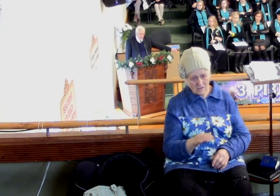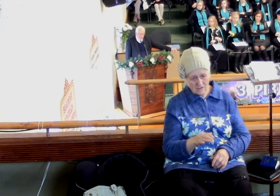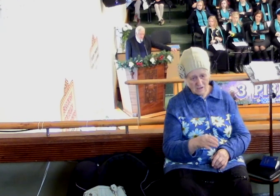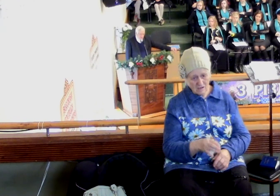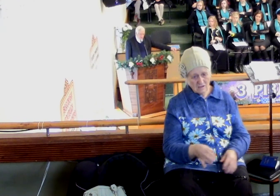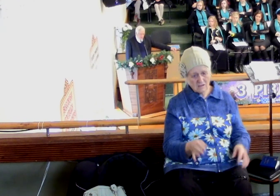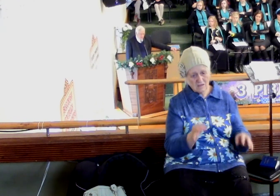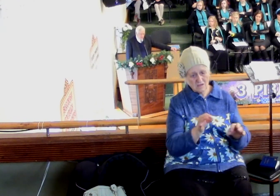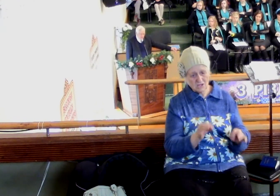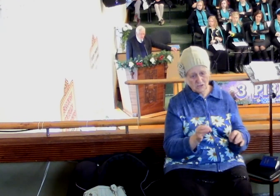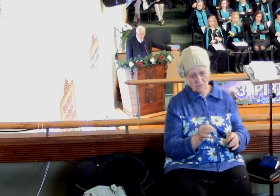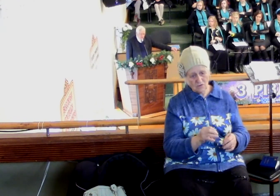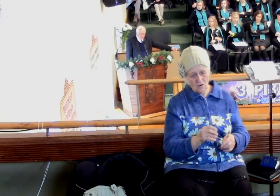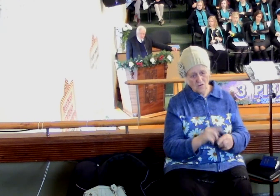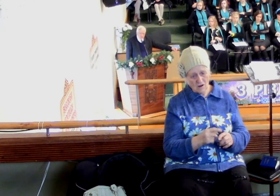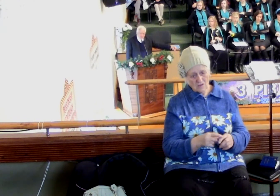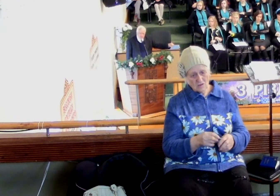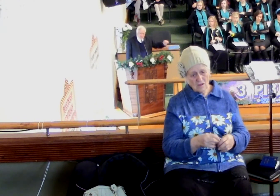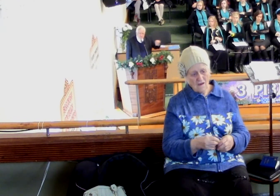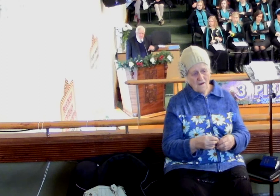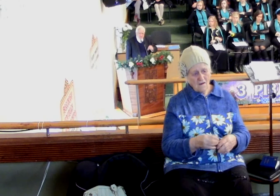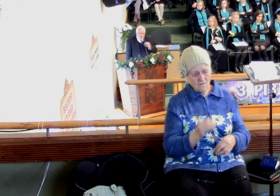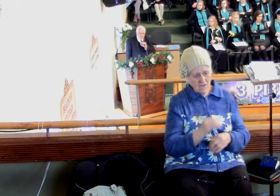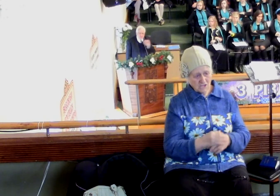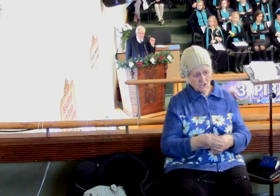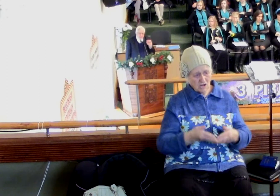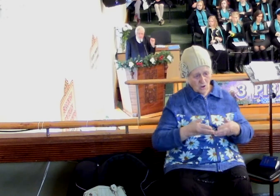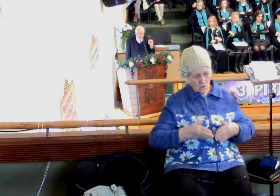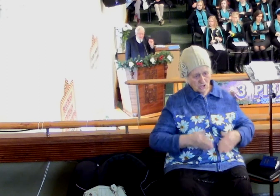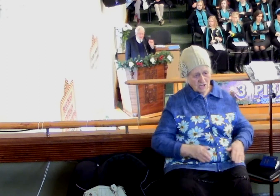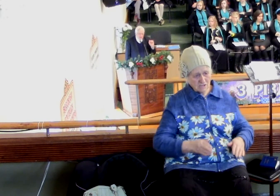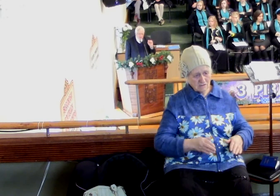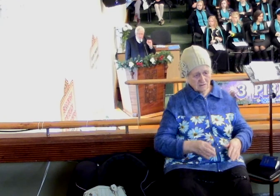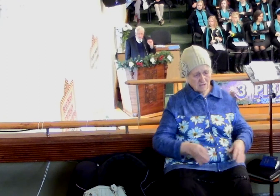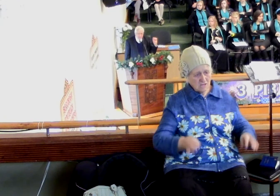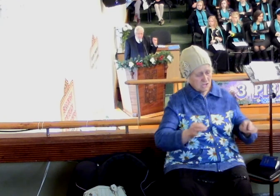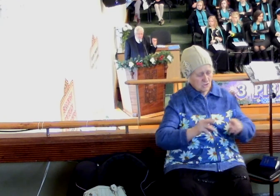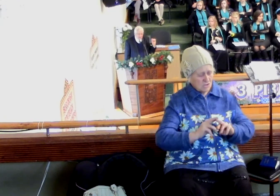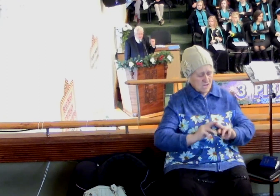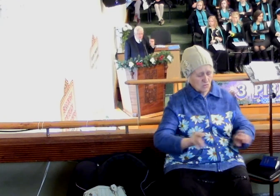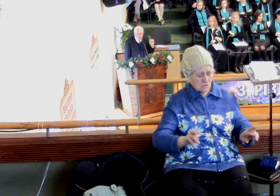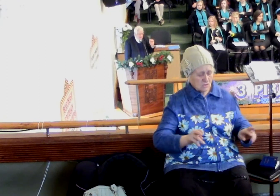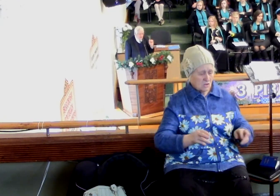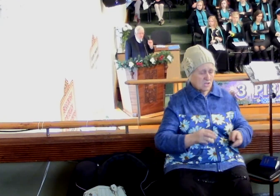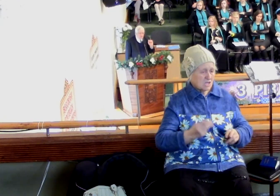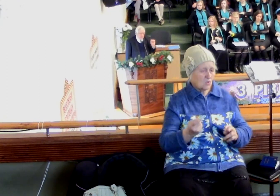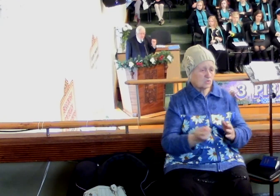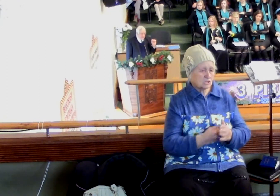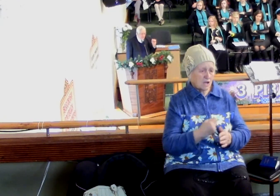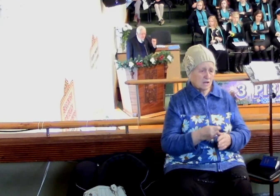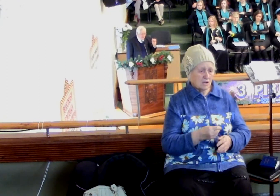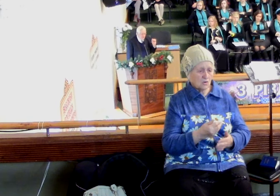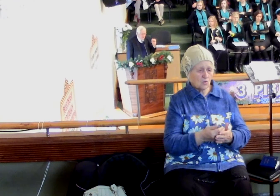узнают об Иисусе Христе. Сколько детей в мире ничего не узнали от пап своих и от